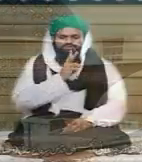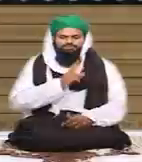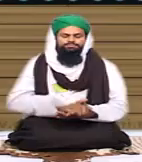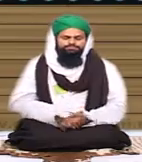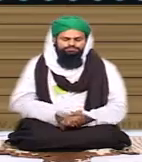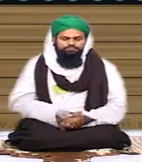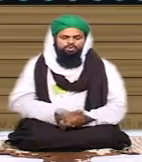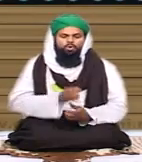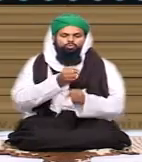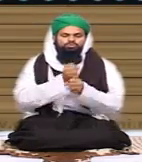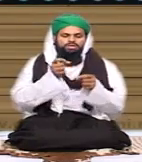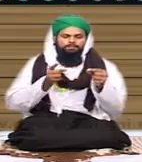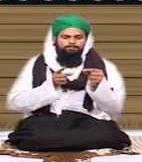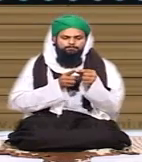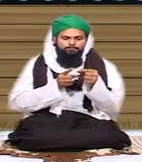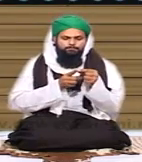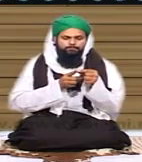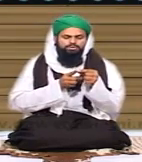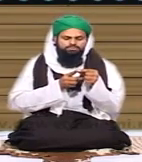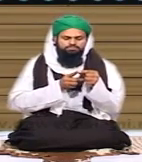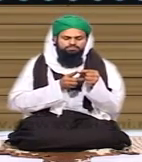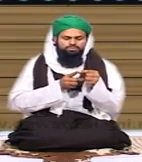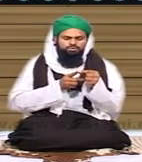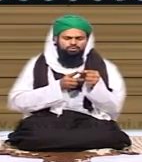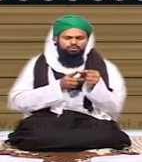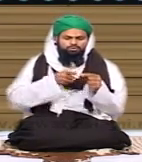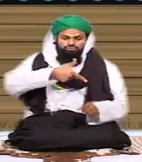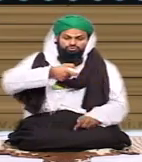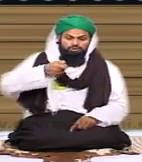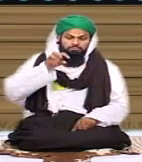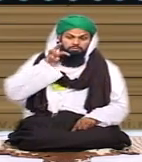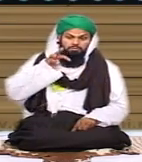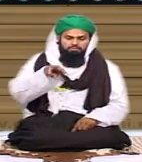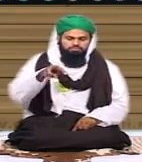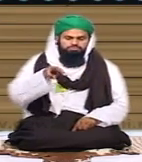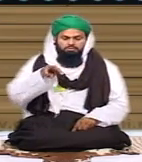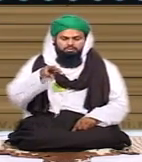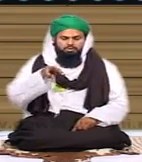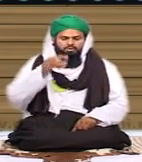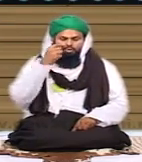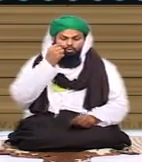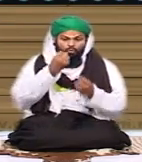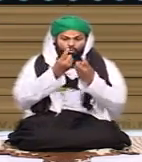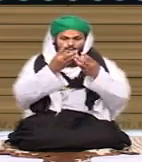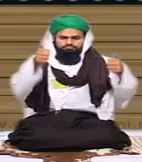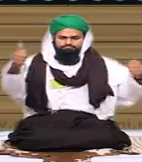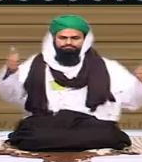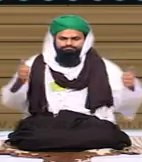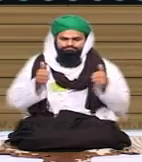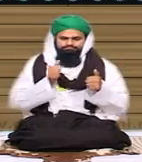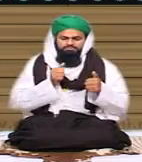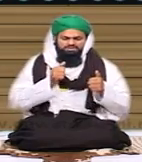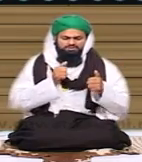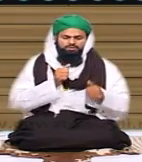वाज फरमा रहे थे और हुजूर गौस पाक के वाज में 70 हजार का इज्तिमा होता, लोगों की चीखें निकल